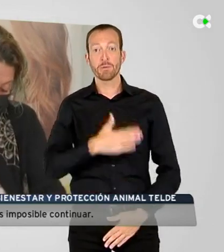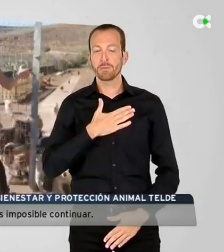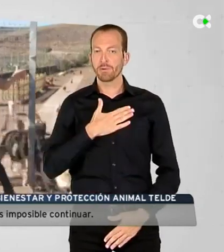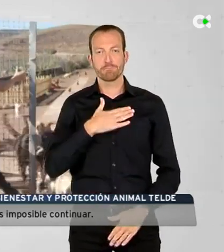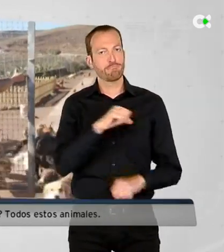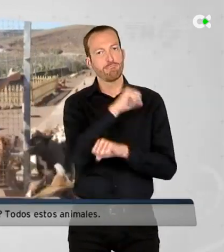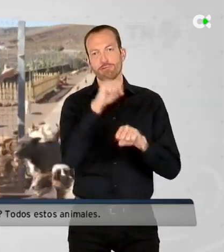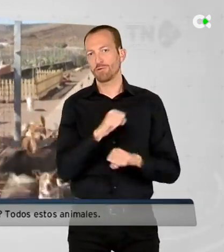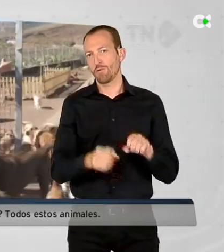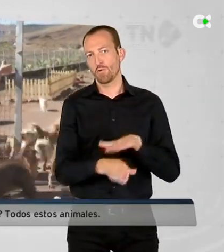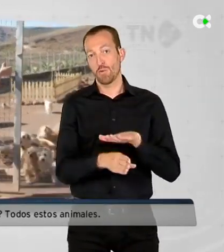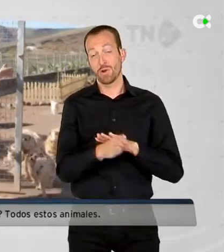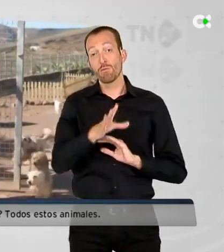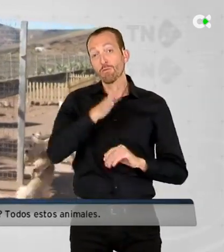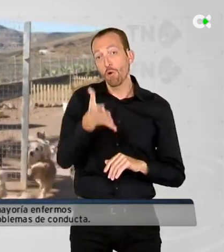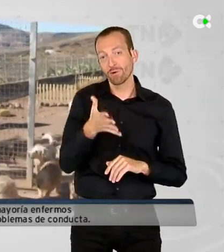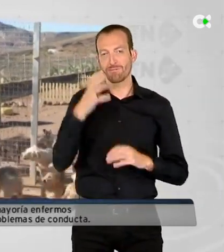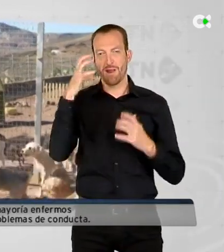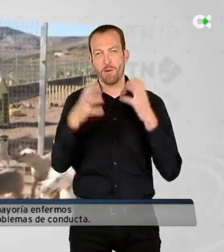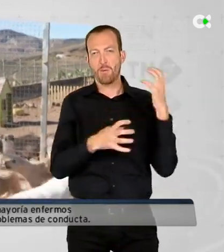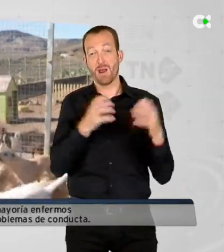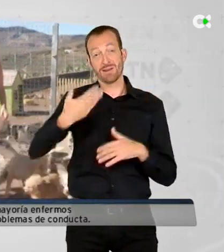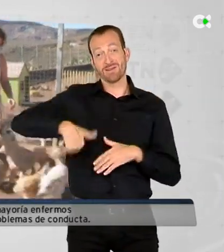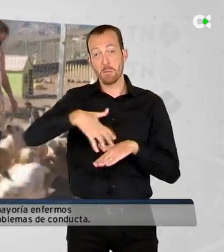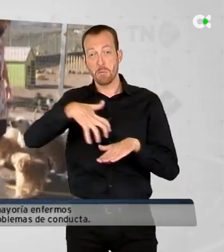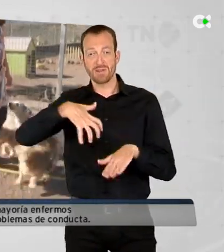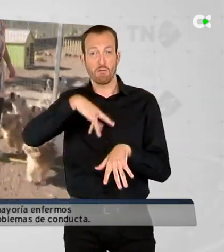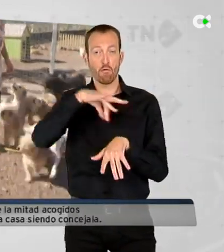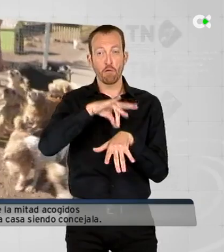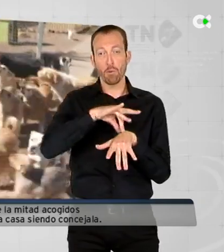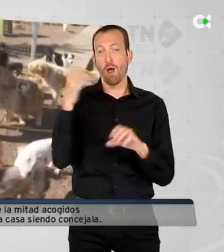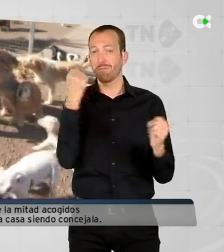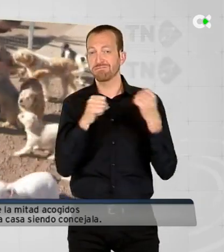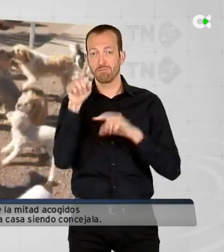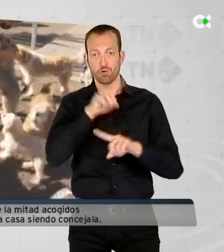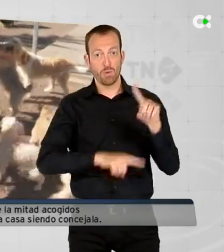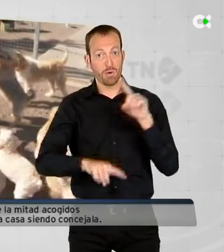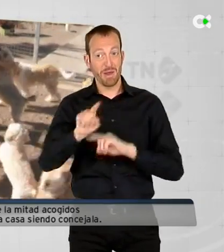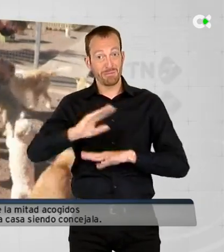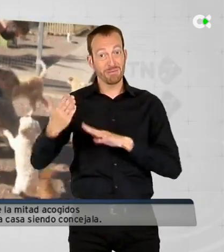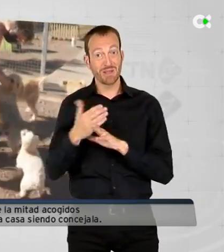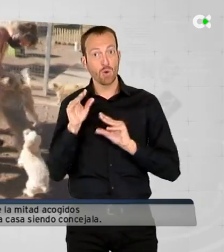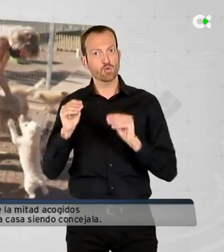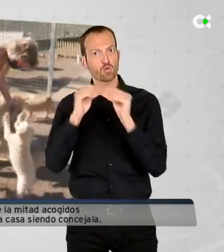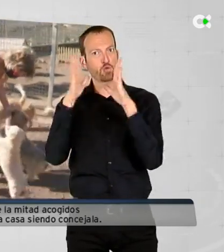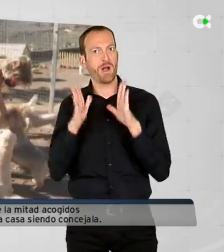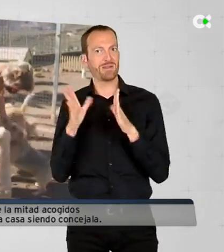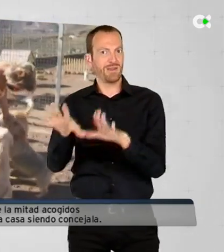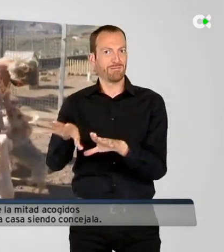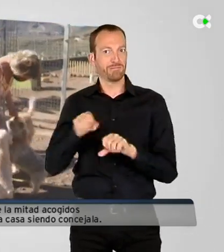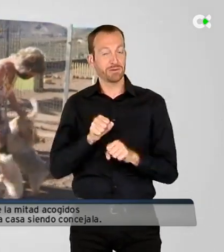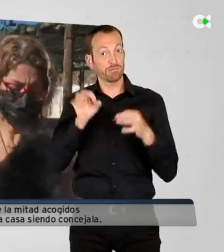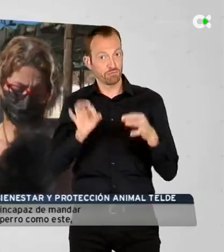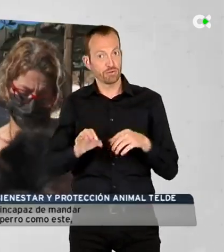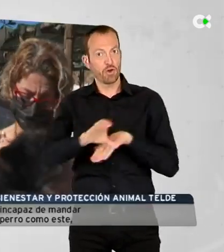continuar. El motivo, todos estos animales, la mayoría enfermos o con problemas de conducta, más de la mitad acogidos en su propia casa, siendo